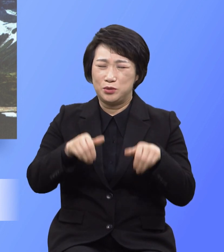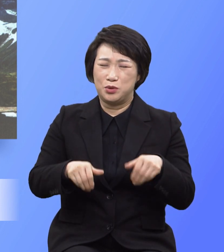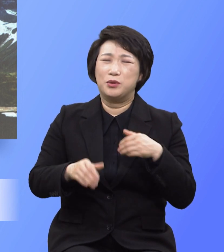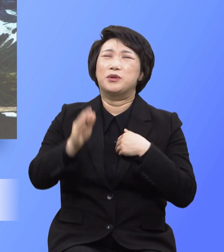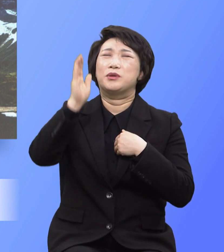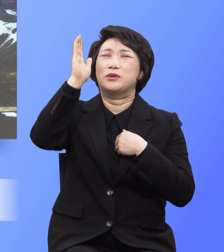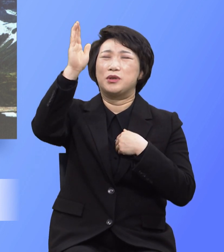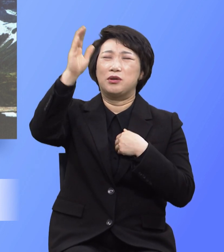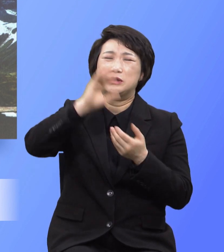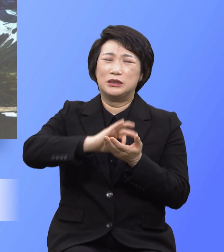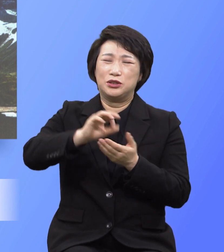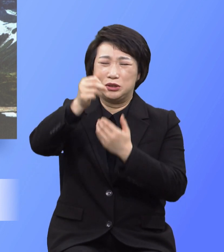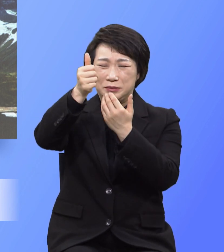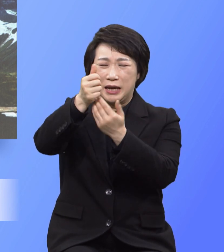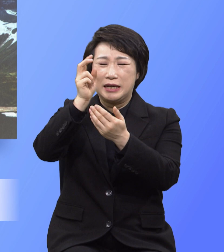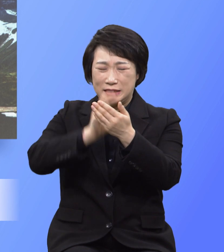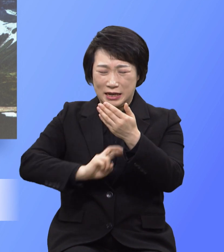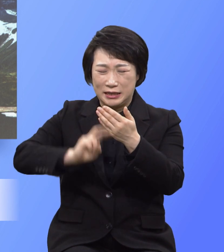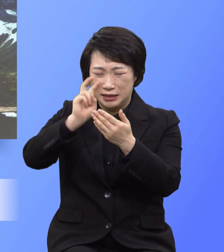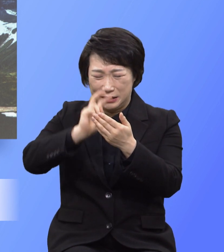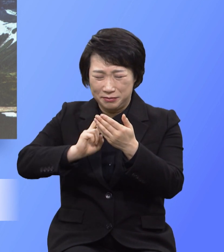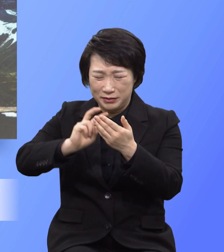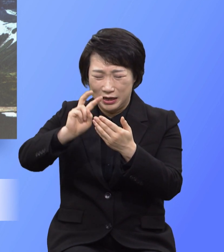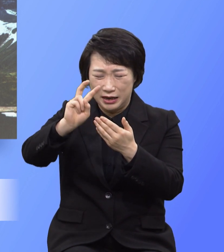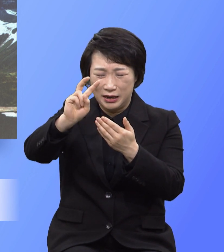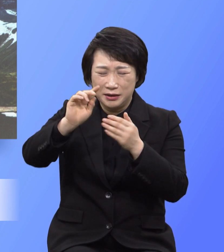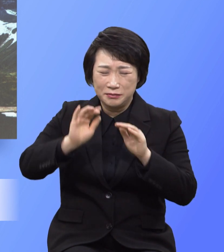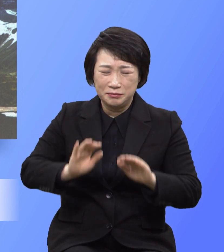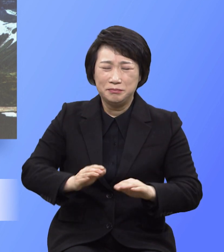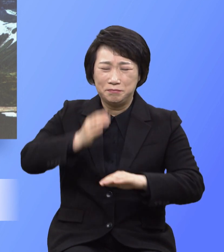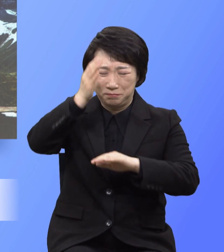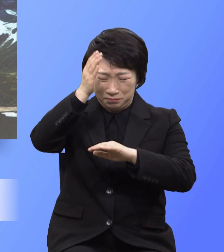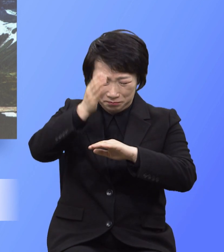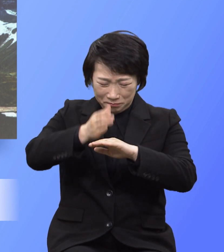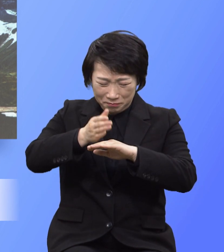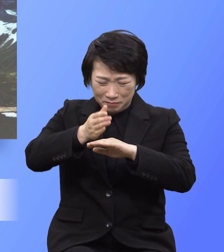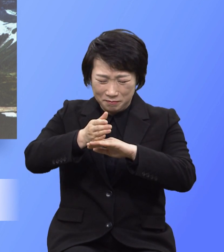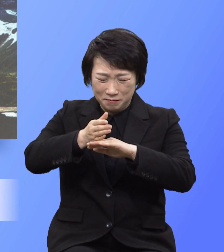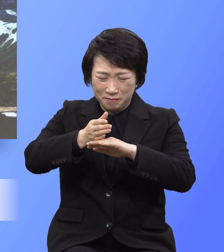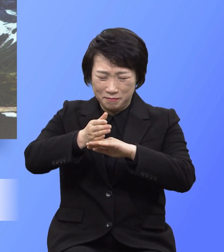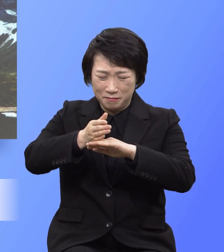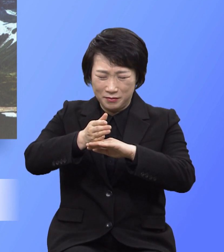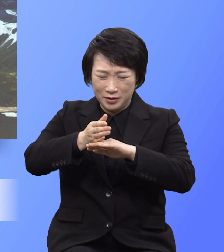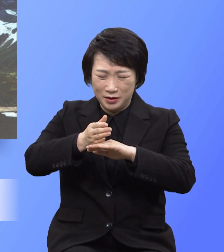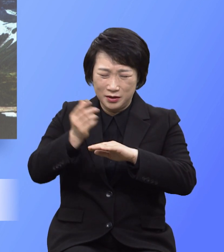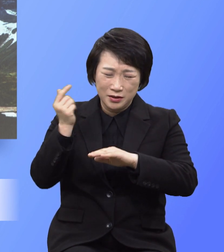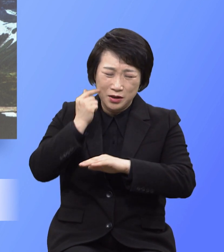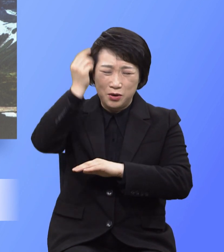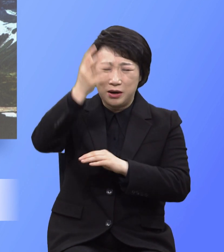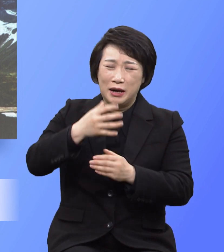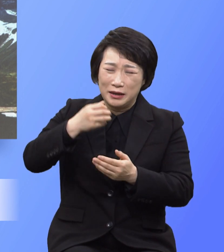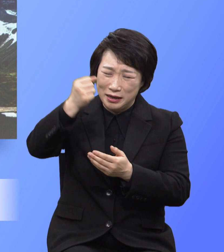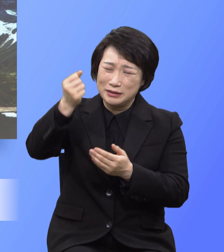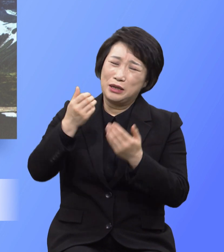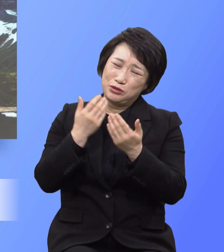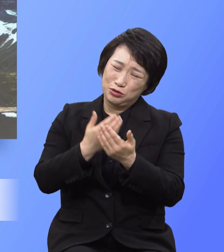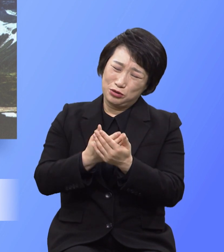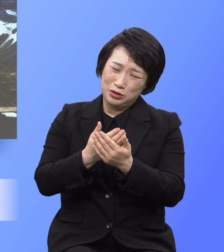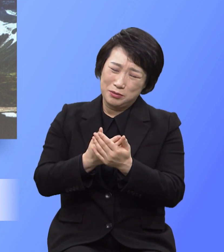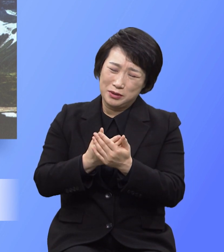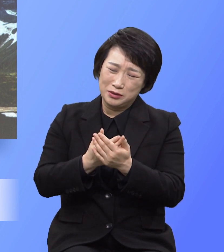종을 사용하신 주님을 찬양합니다. 감사합니다. 영광을 돌립니다.